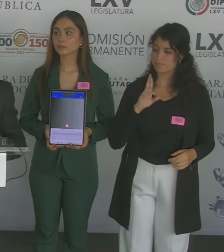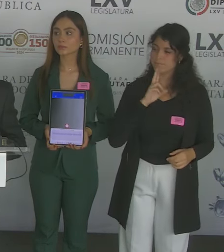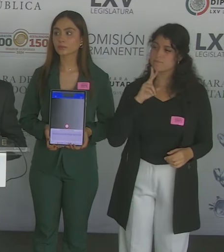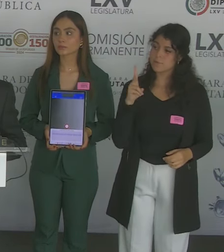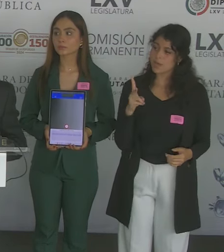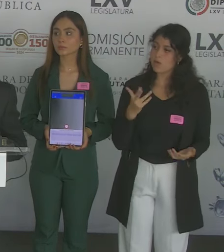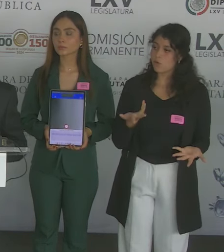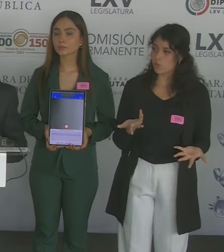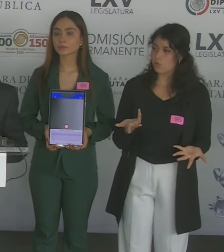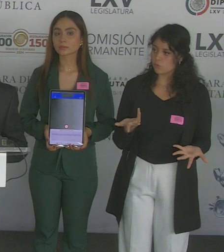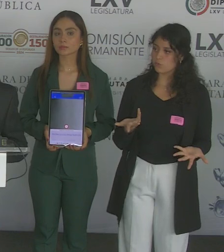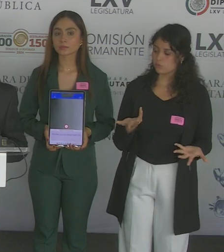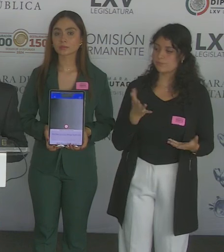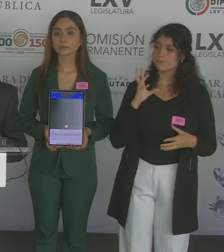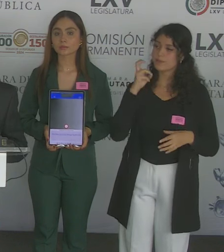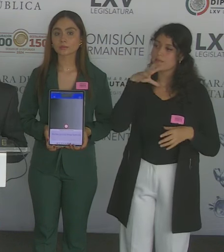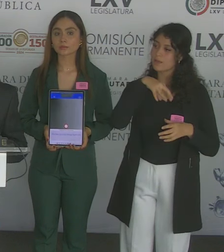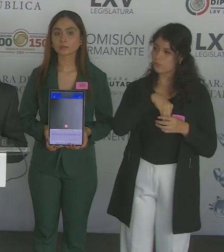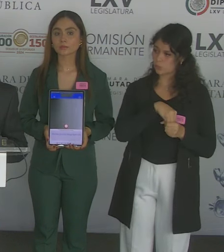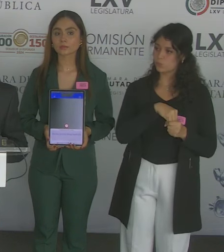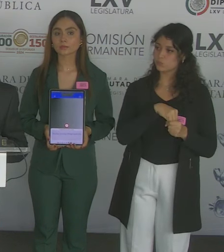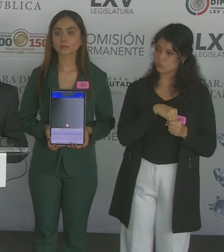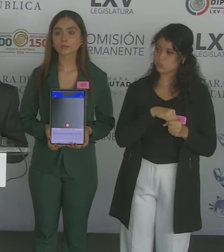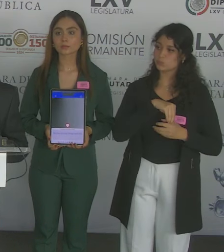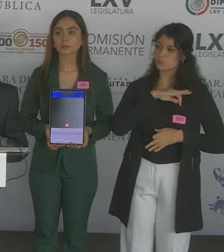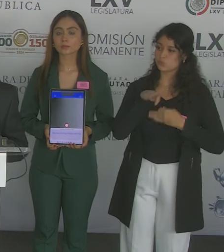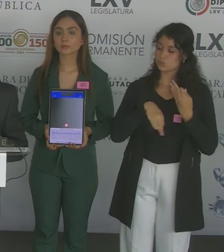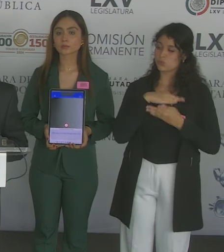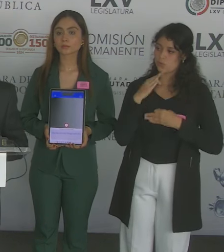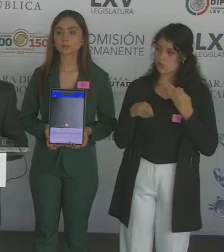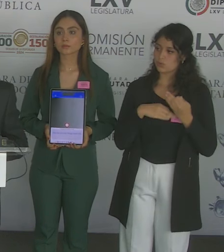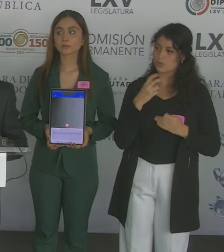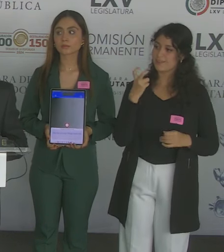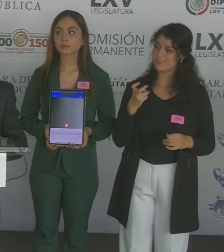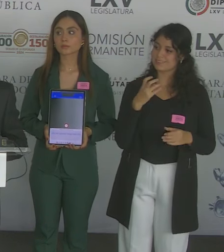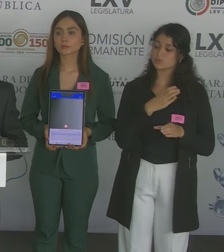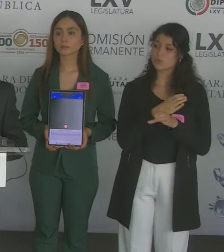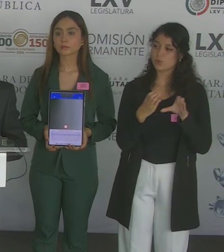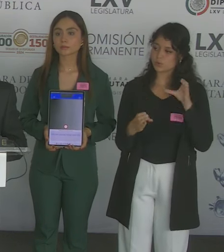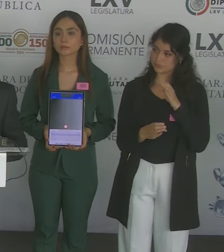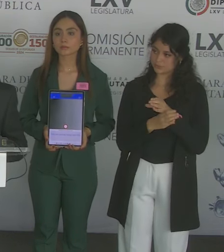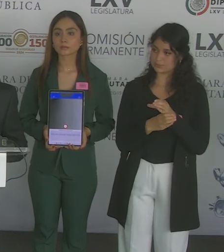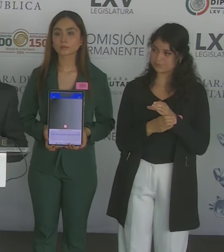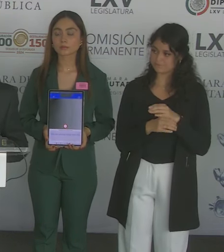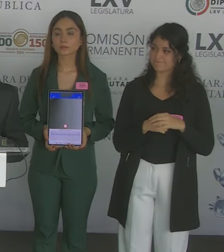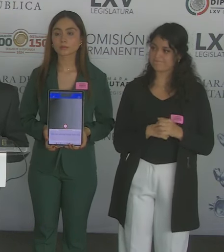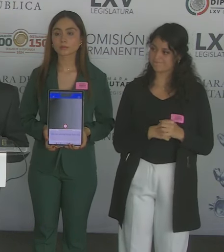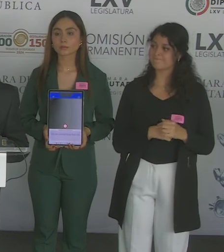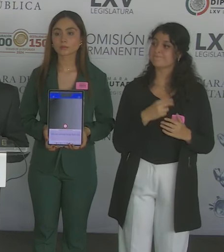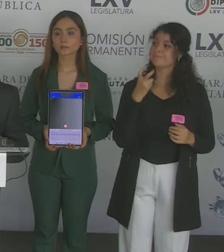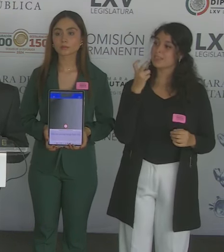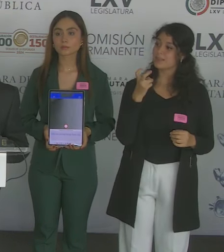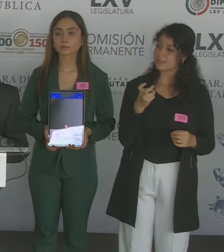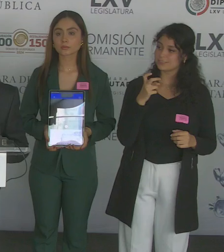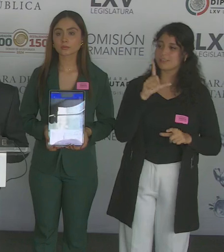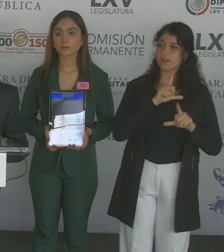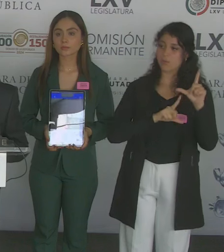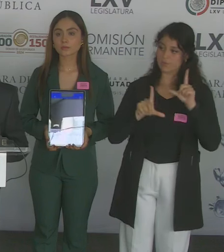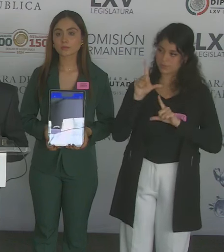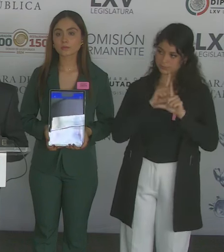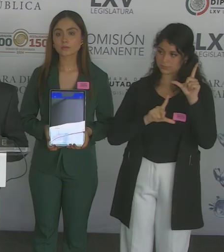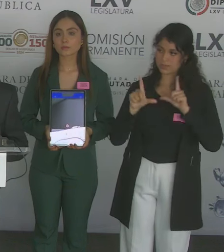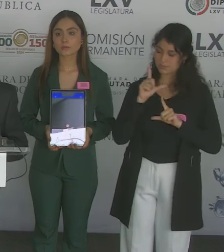que incluir en todas estas acciones Eh Esto que es el lenguaje de señas